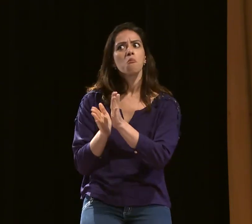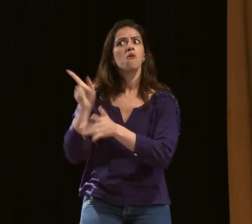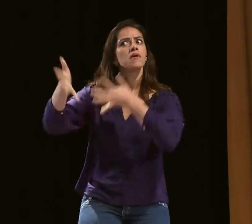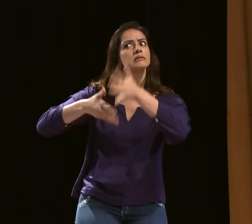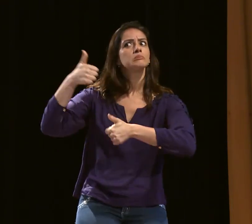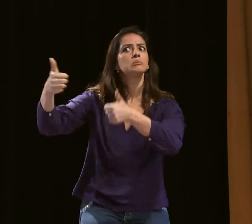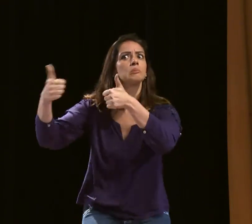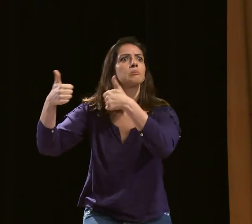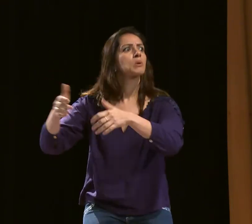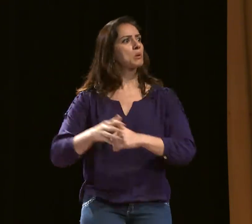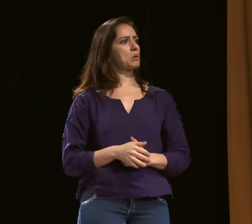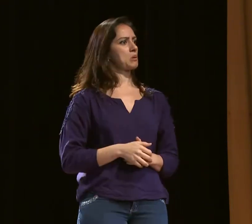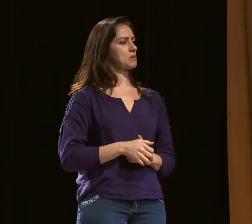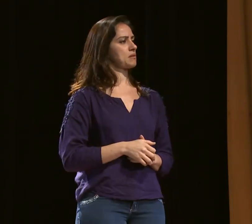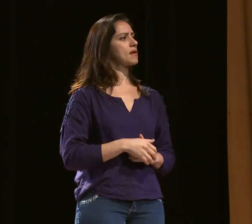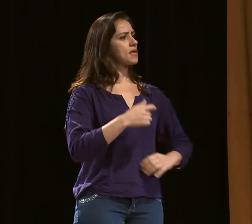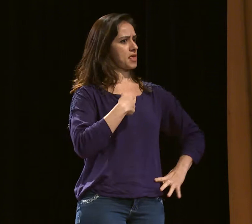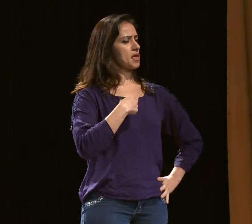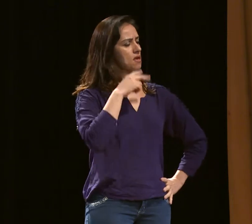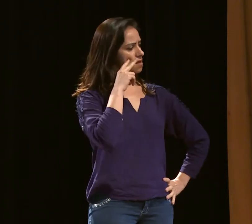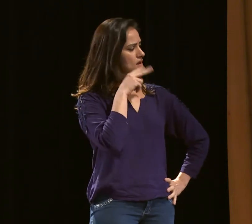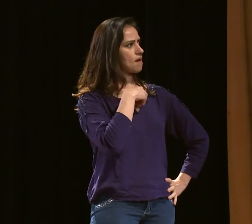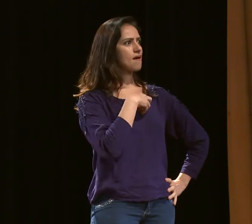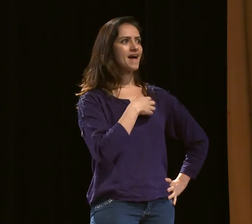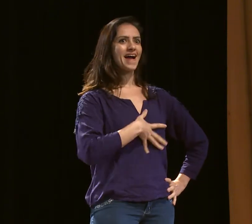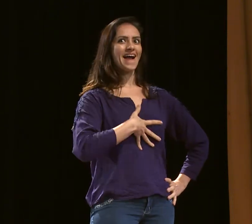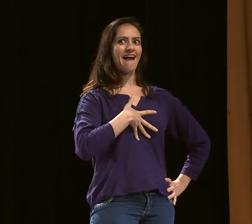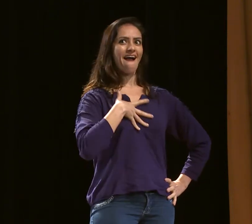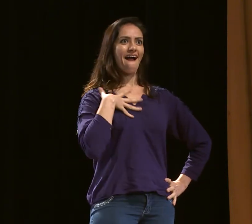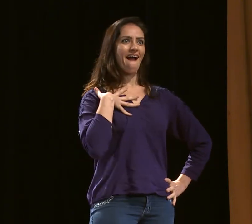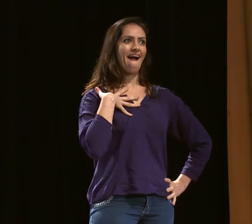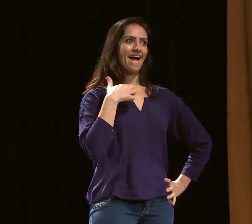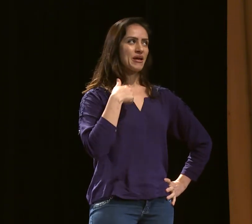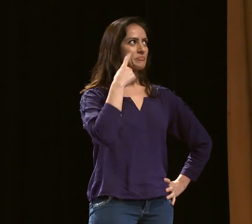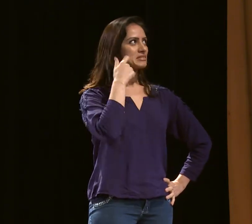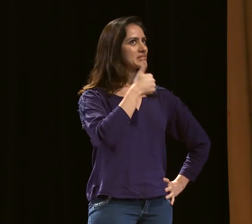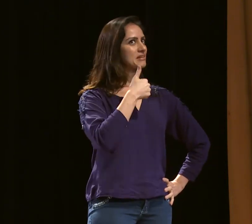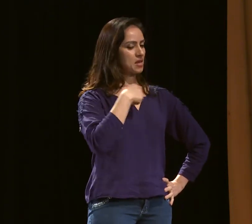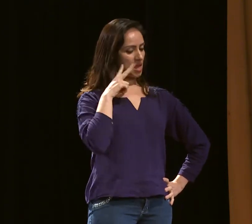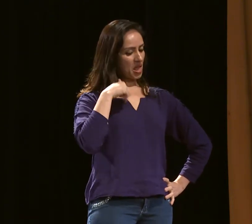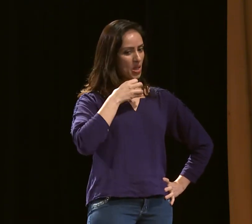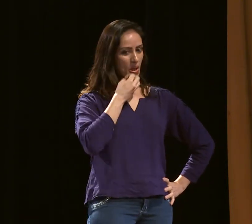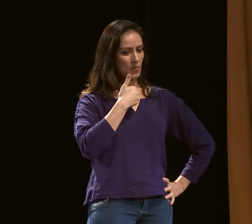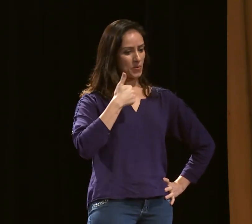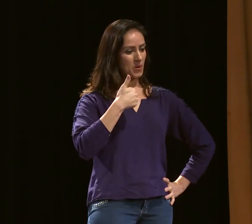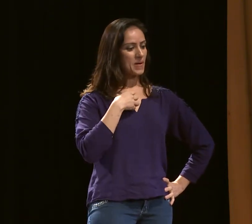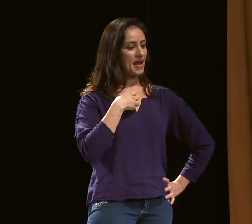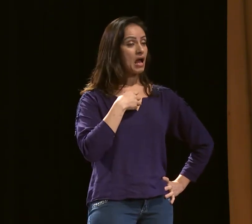com as crianças, e me elogiavam, falavam, nossa, a sua língua de sinais é muito boa. E, realmente, eu olhava e me sentia feliz. Falei, ai, que bom, realmente, eu devo ser muito boa,